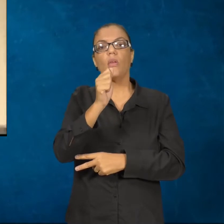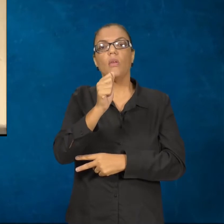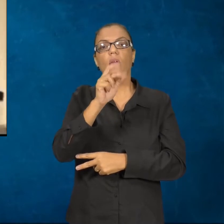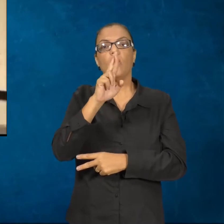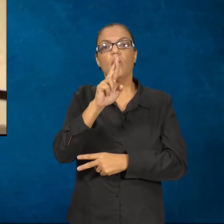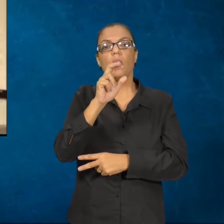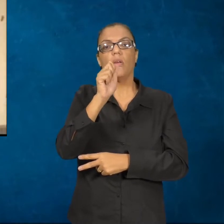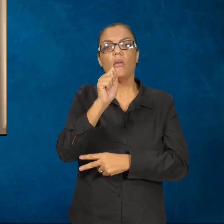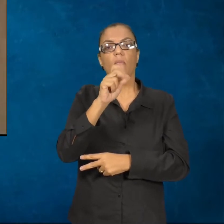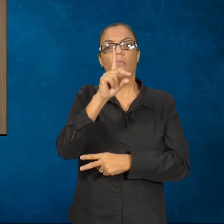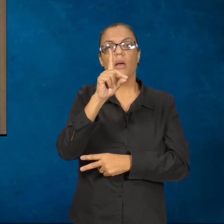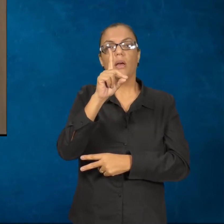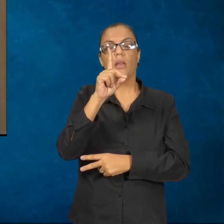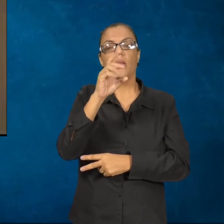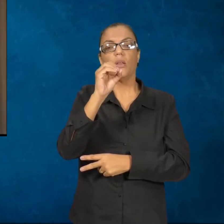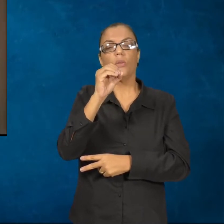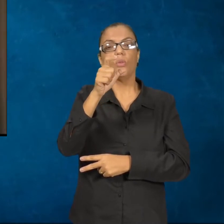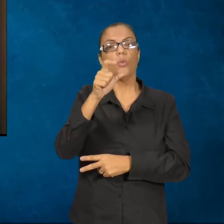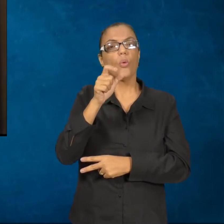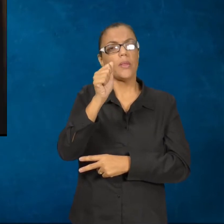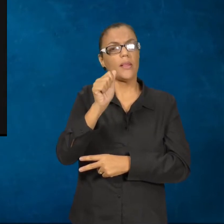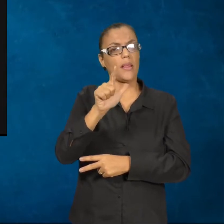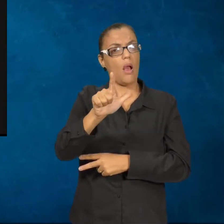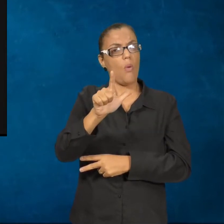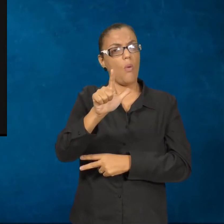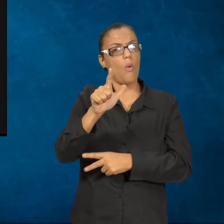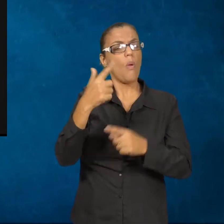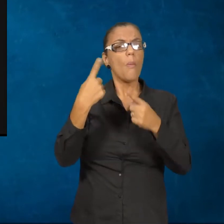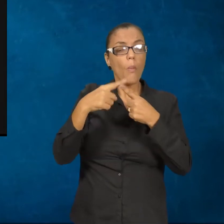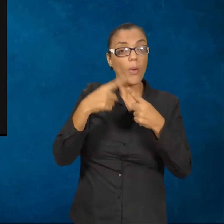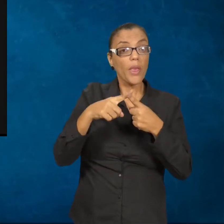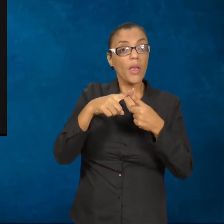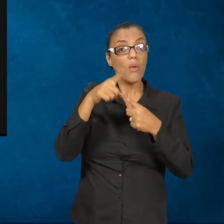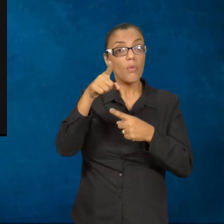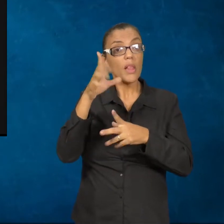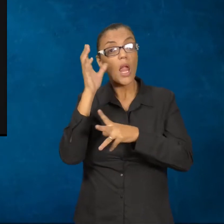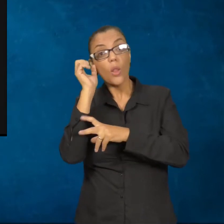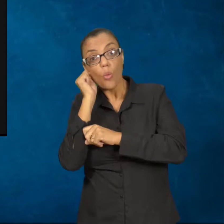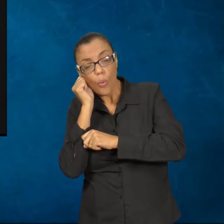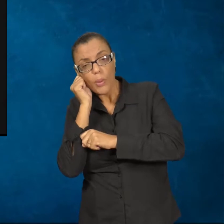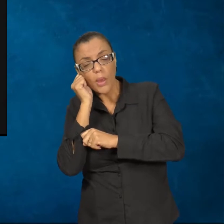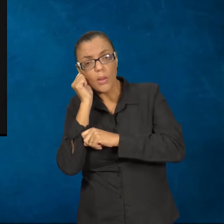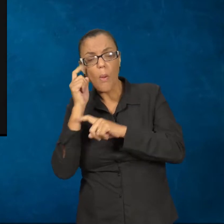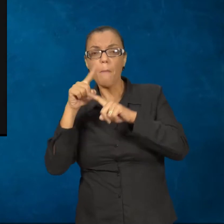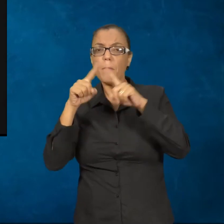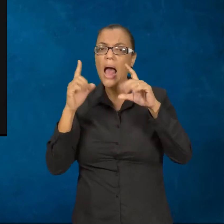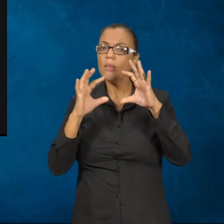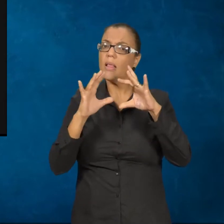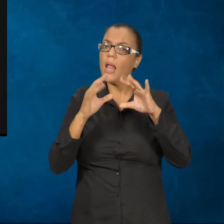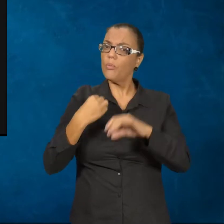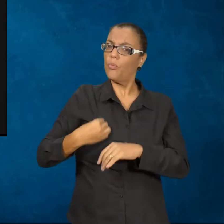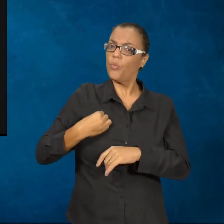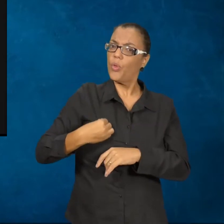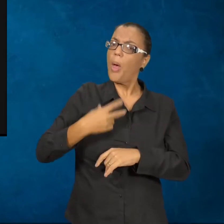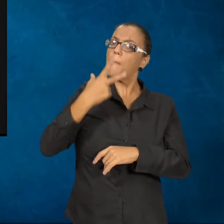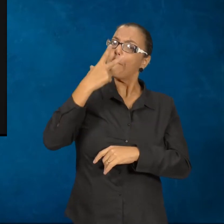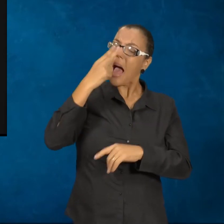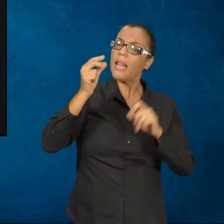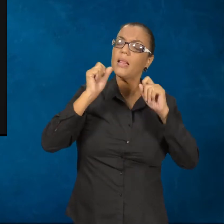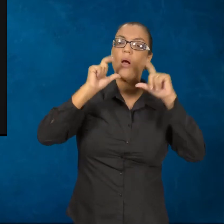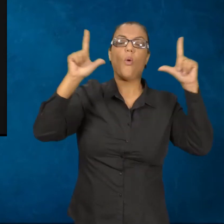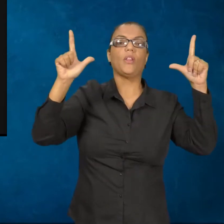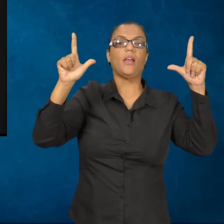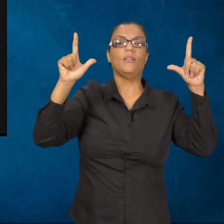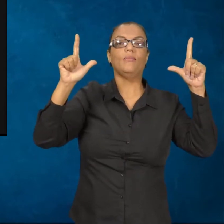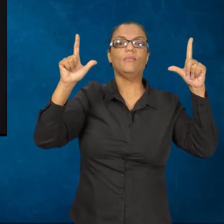tem o mesmo padrão de quando está acordado e, no entanto, está dormindo. Cuidado que dormir é ter